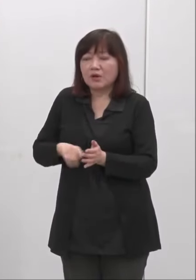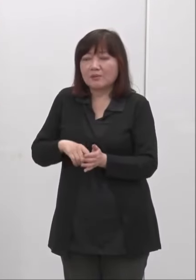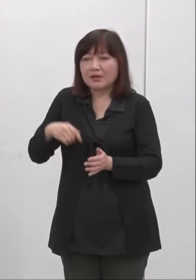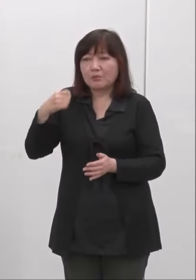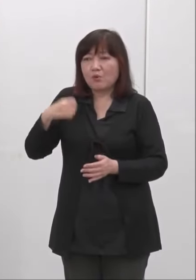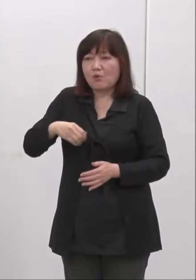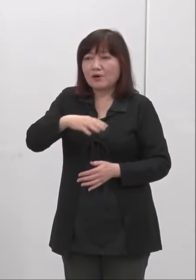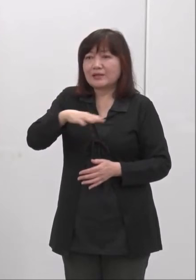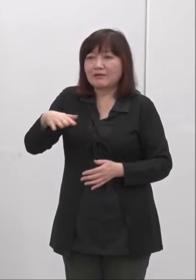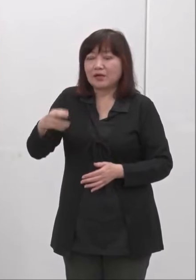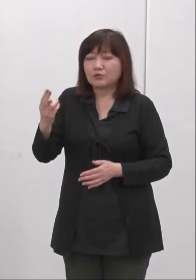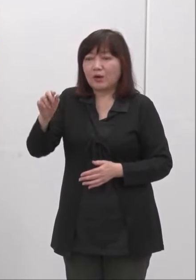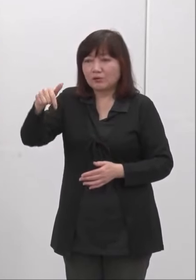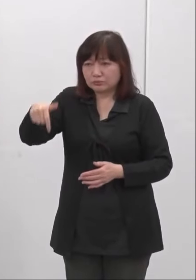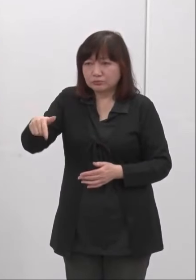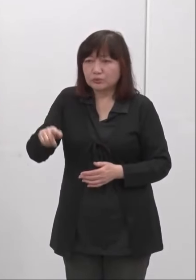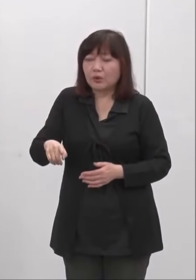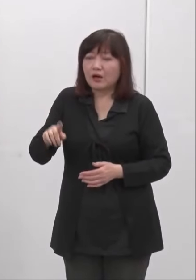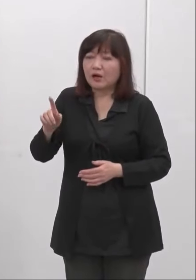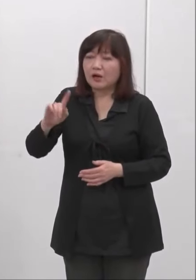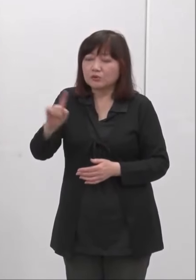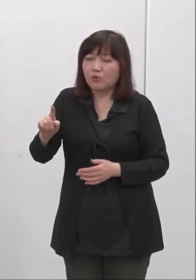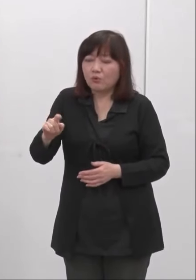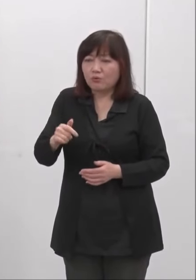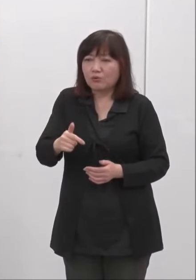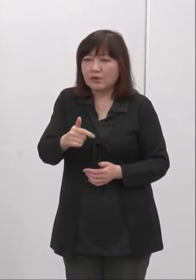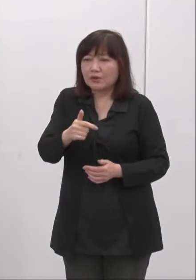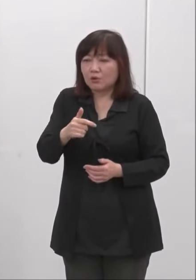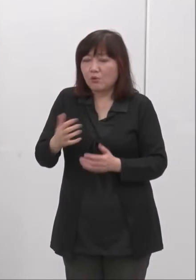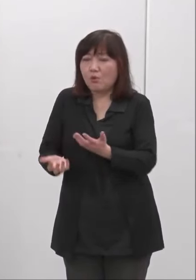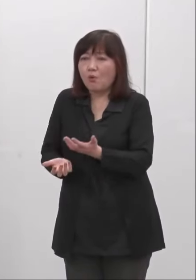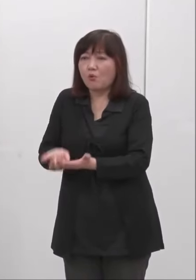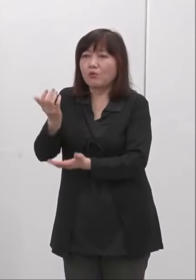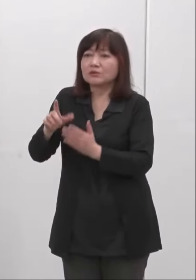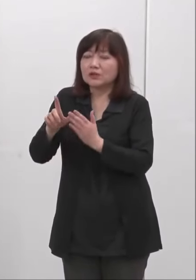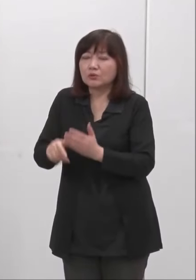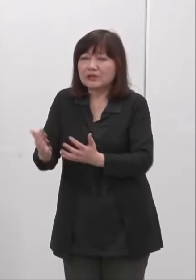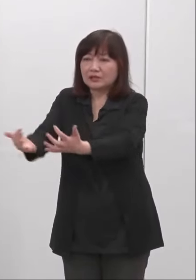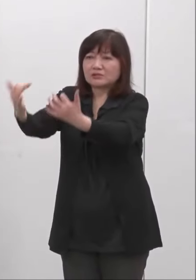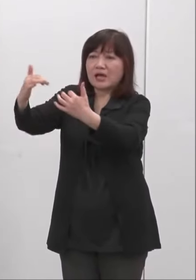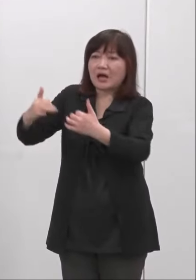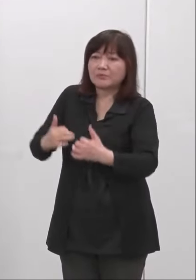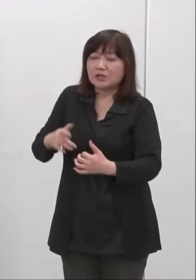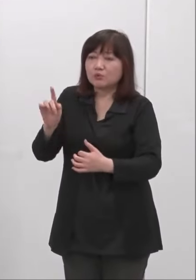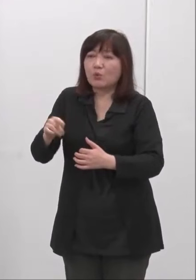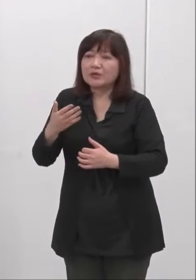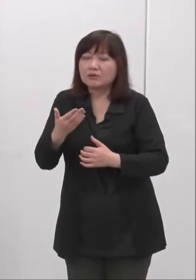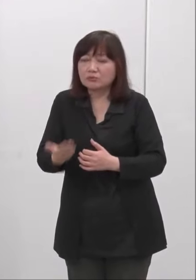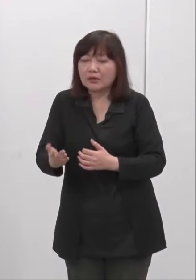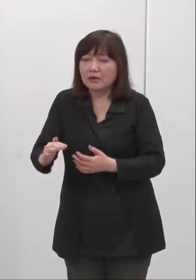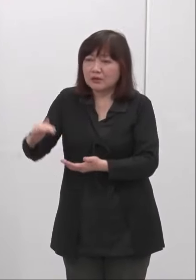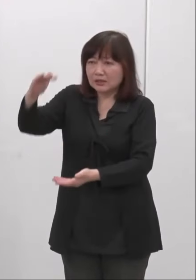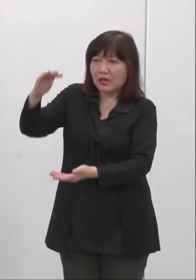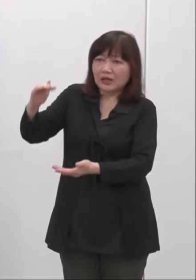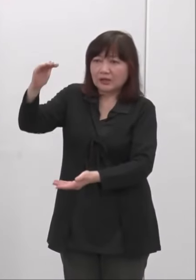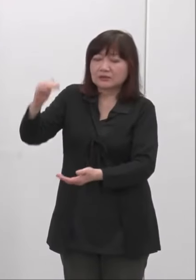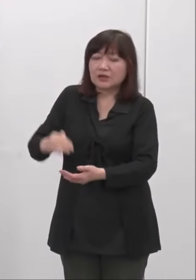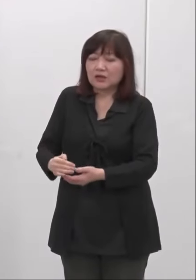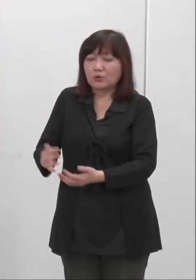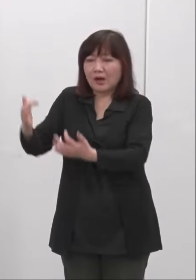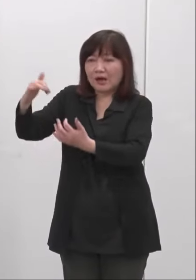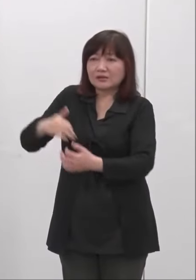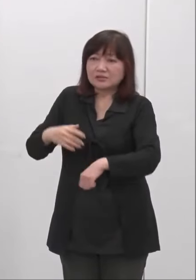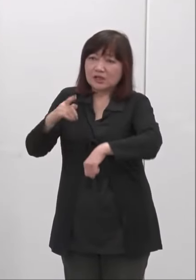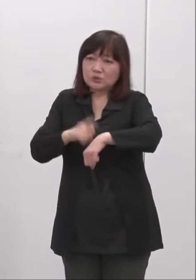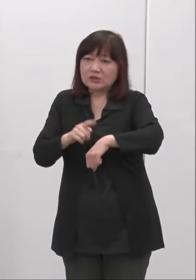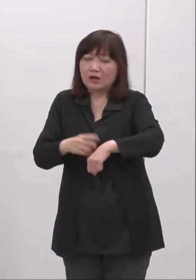め、専門家の方が発災した時に津波がどうなるか、発災後津波の到達時間とかですね、このあたりは